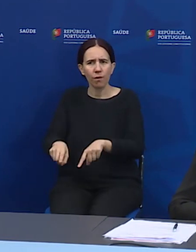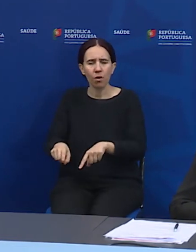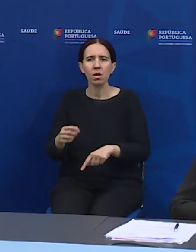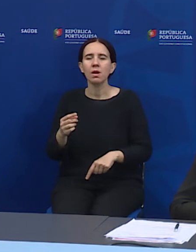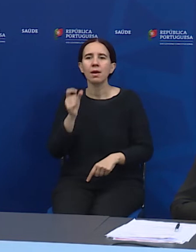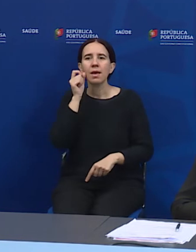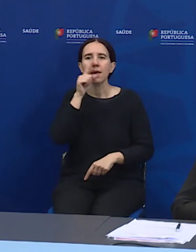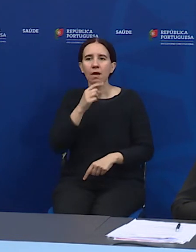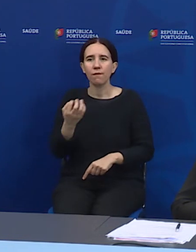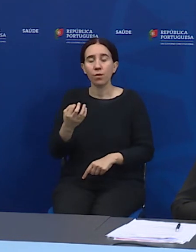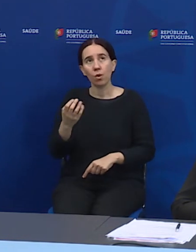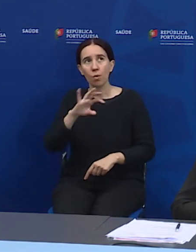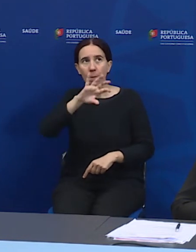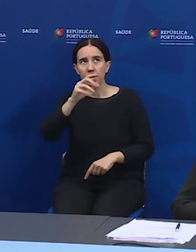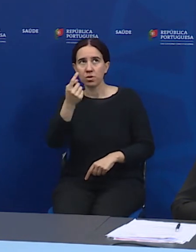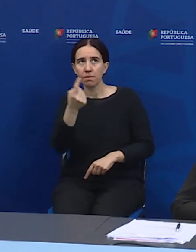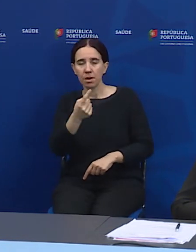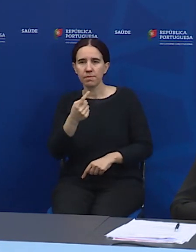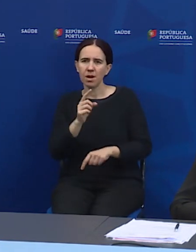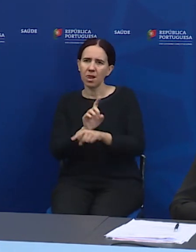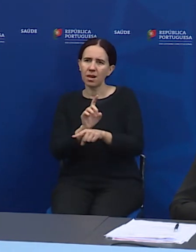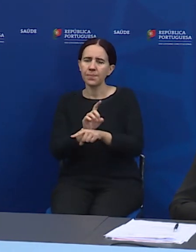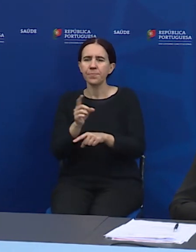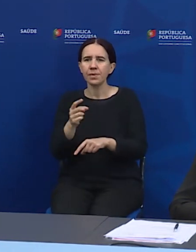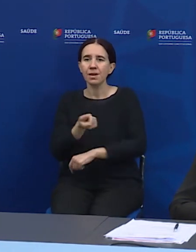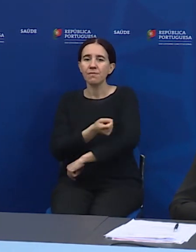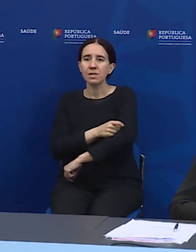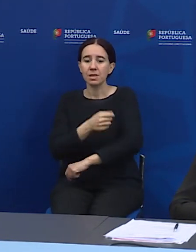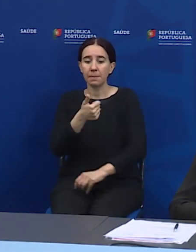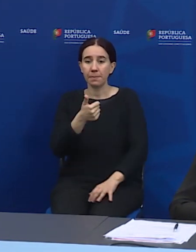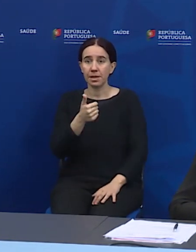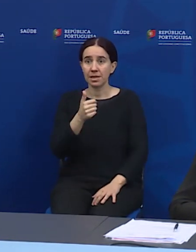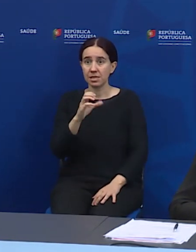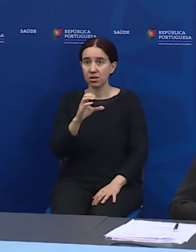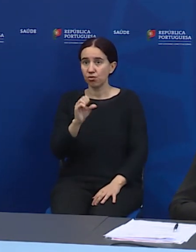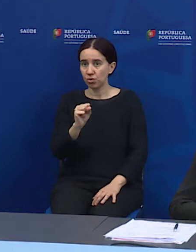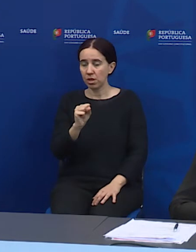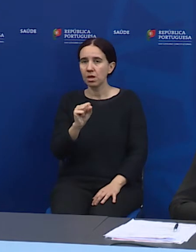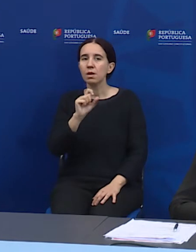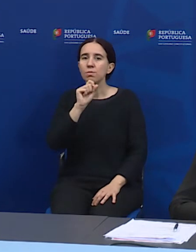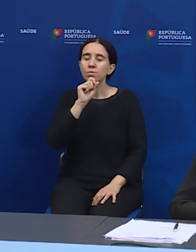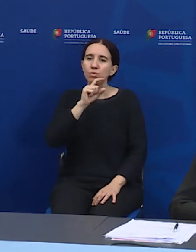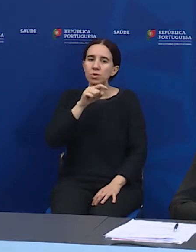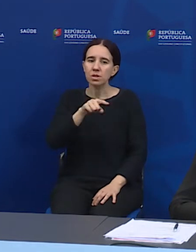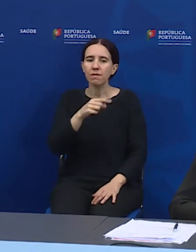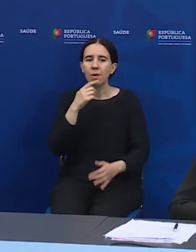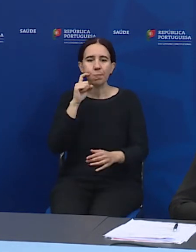quem tomou o país que tem como obrigatória refiro-me nomeadamente a vacina bcg poderá ter ao poderá estar mais protegido